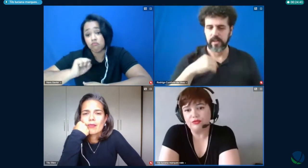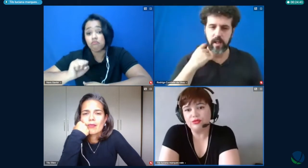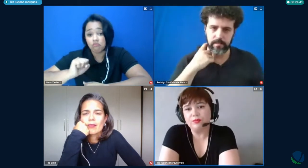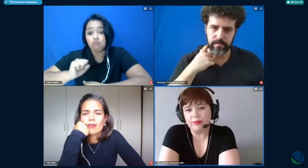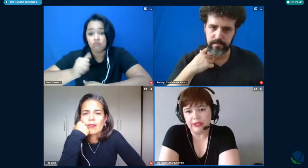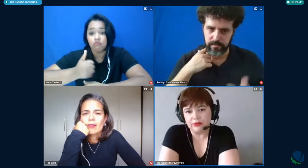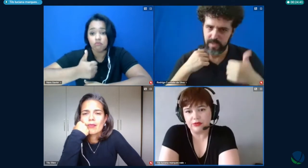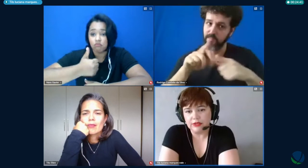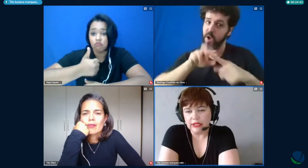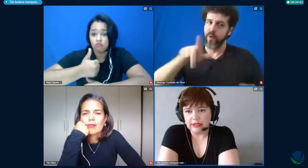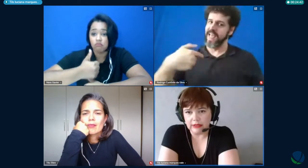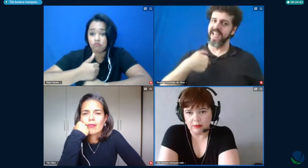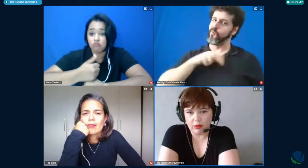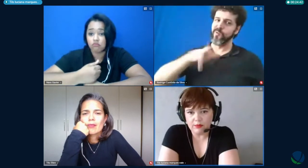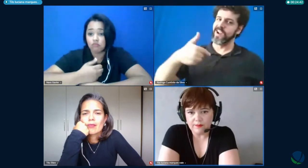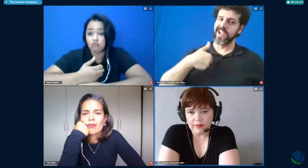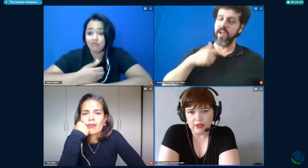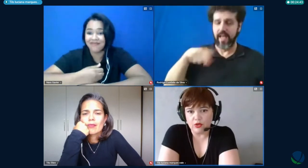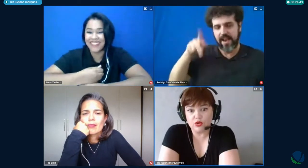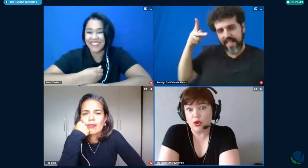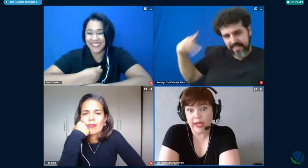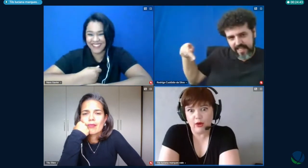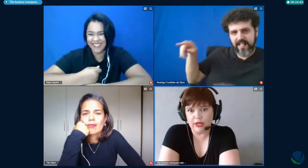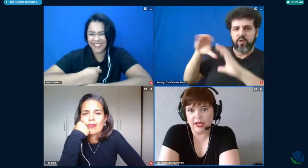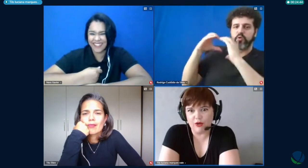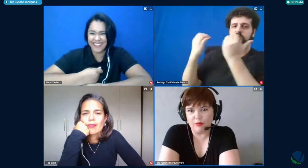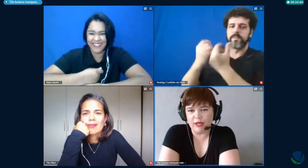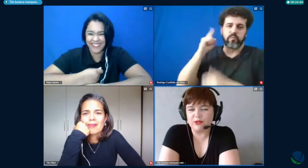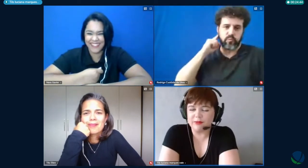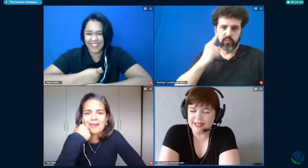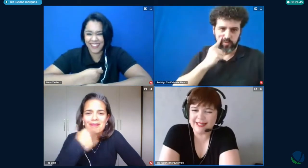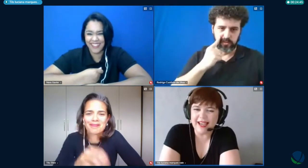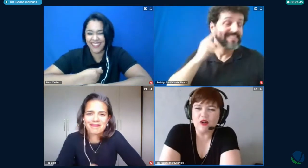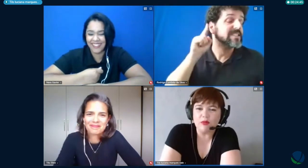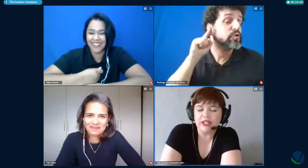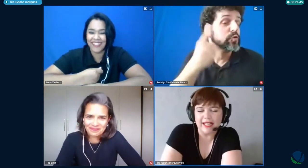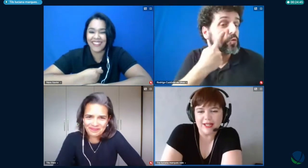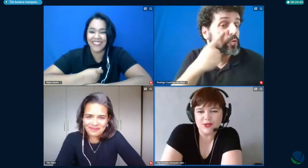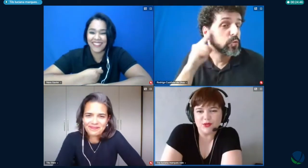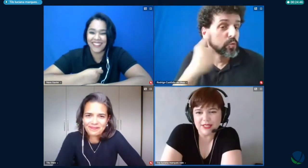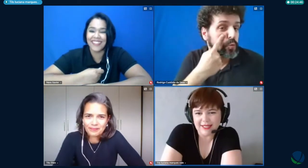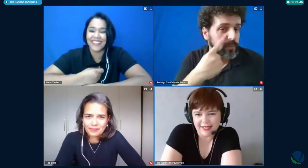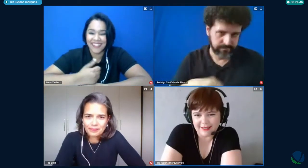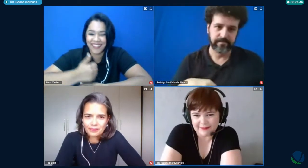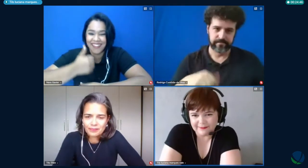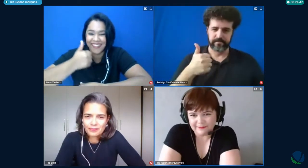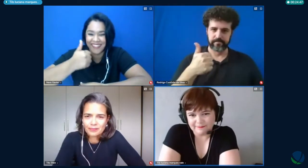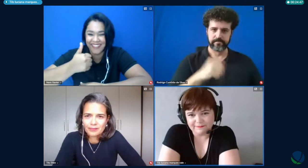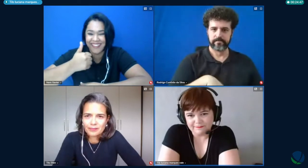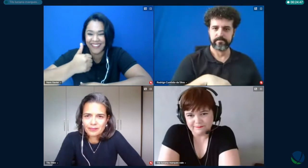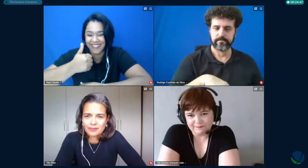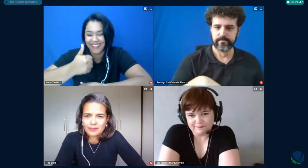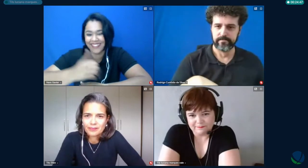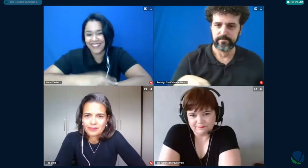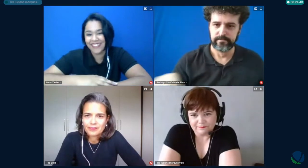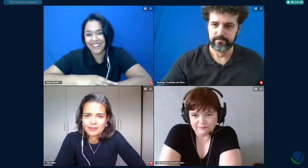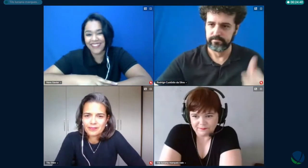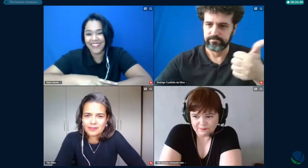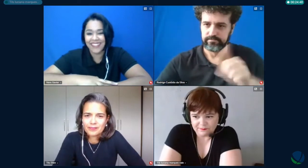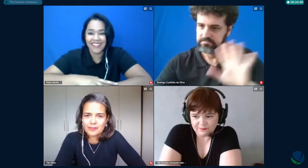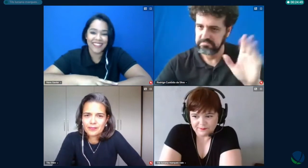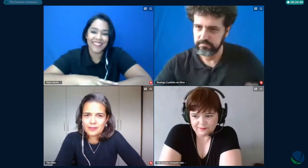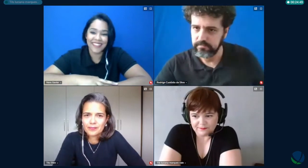do fundo preto, tá bom? Não sou eu que recomendo, mas sim a comunidade surda-cega.